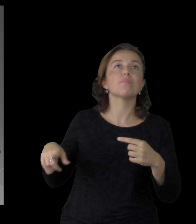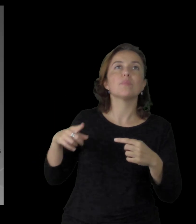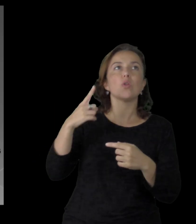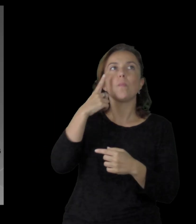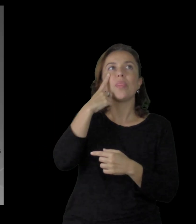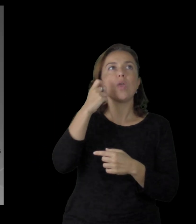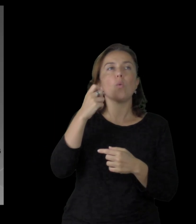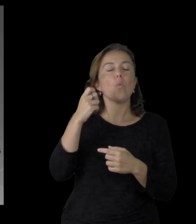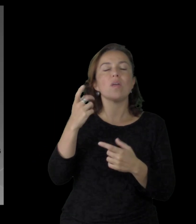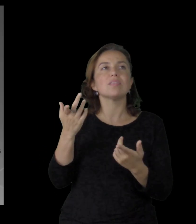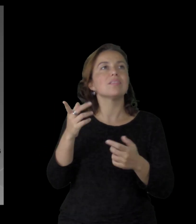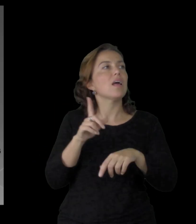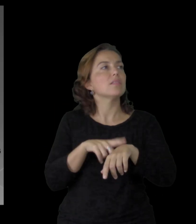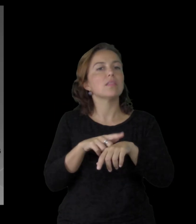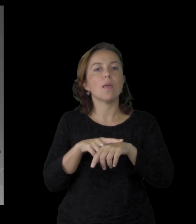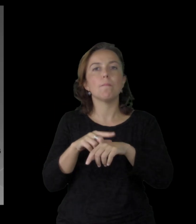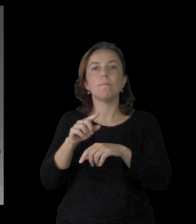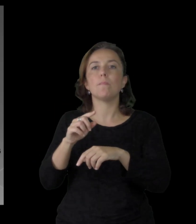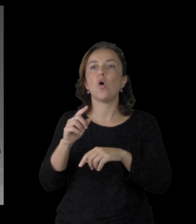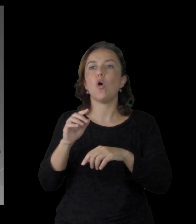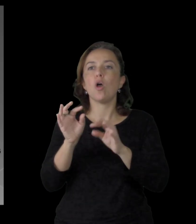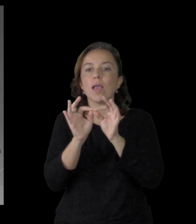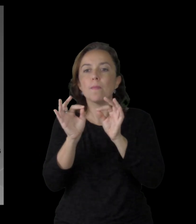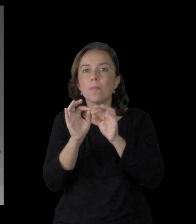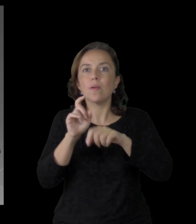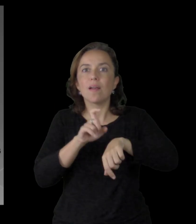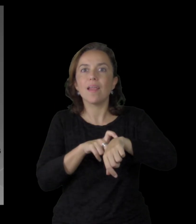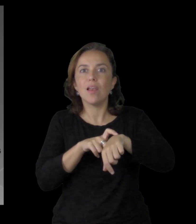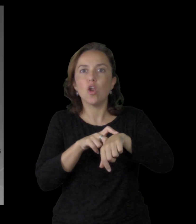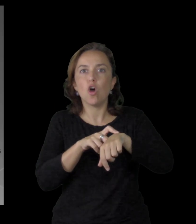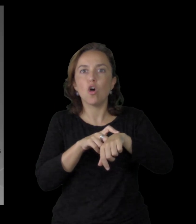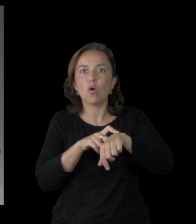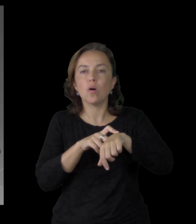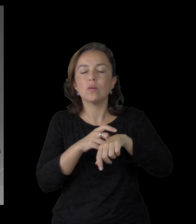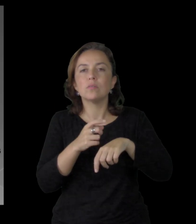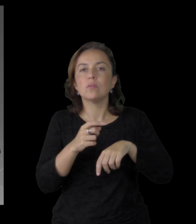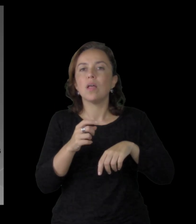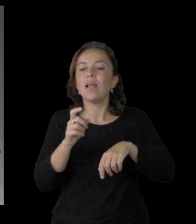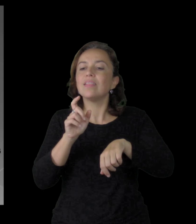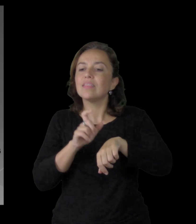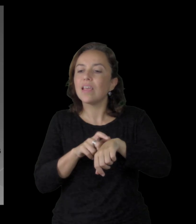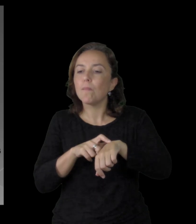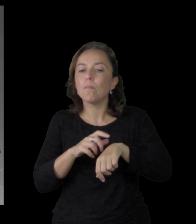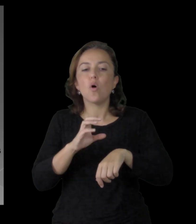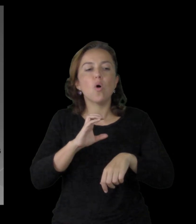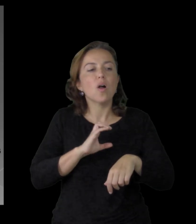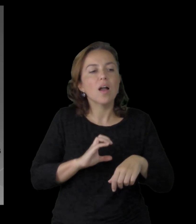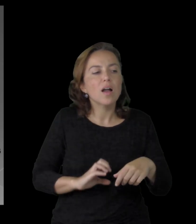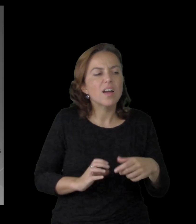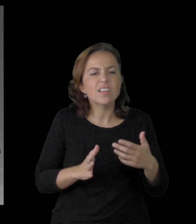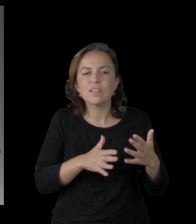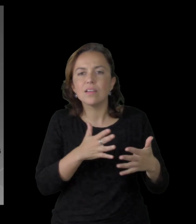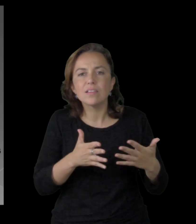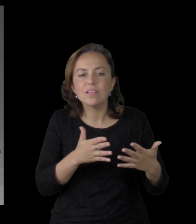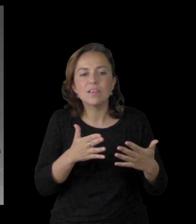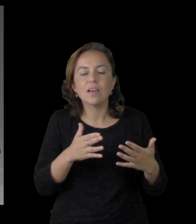tiempo que se mide con las agujas del reloj. El tiempo cualitativo entendido como